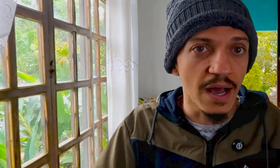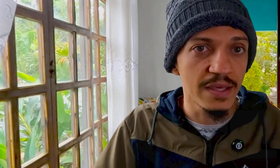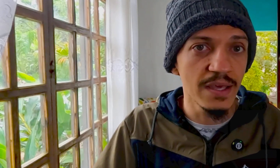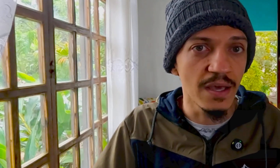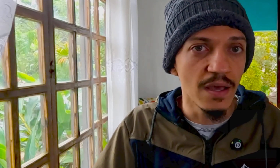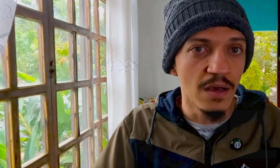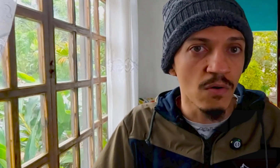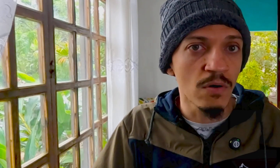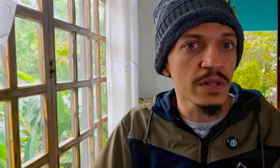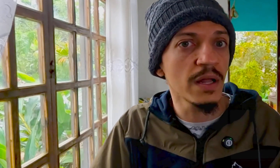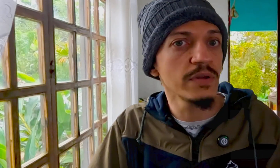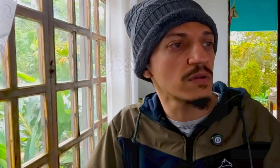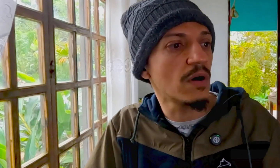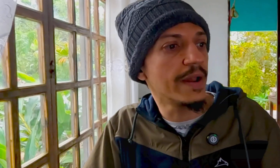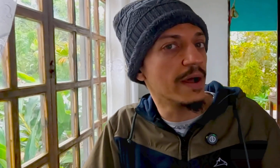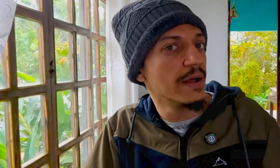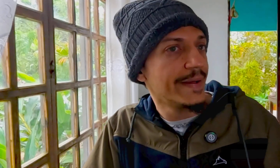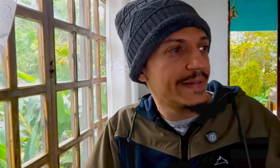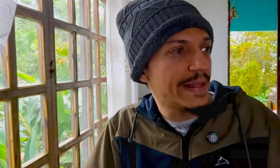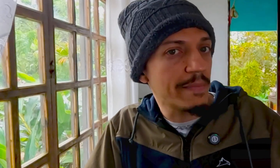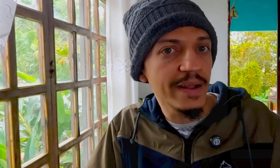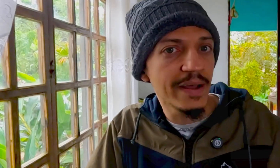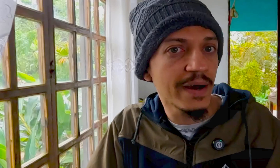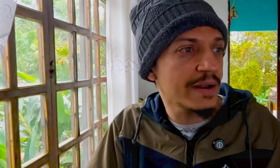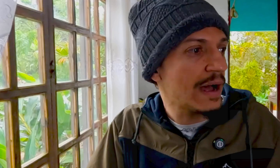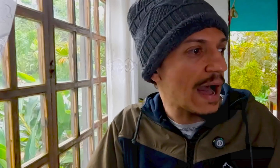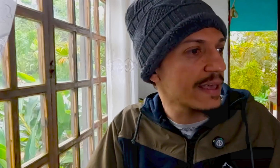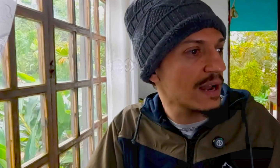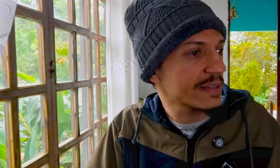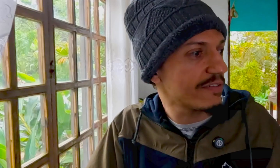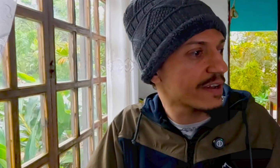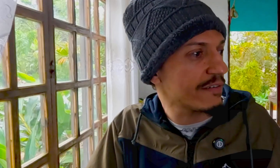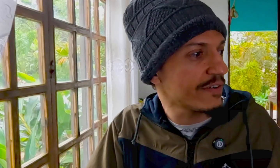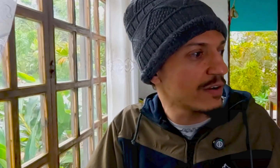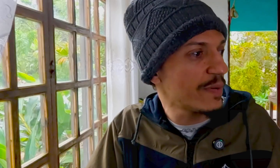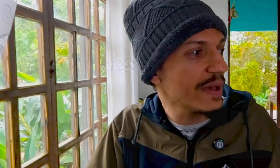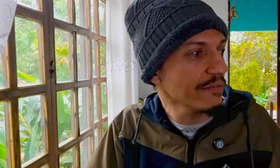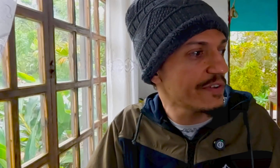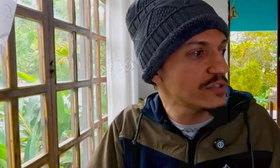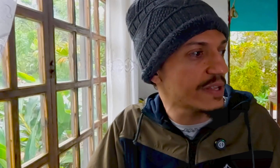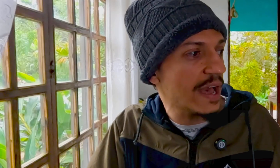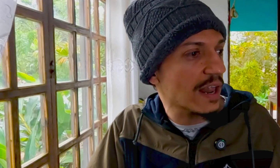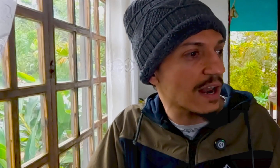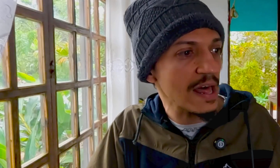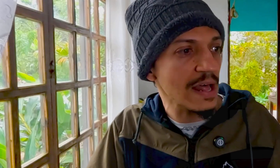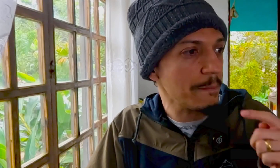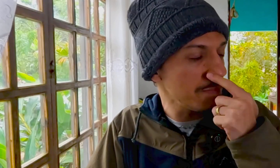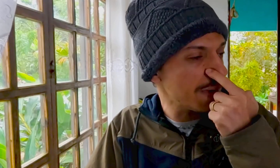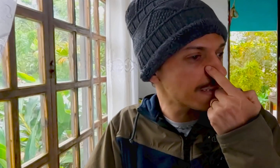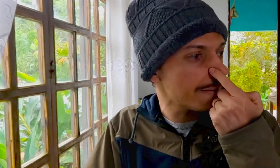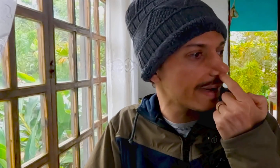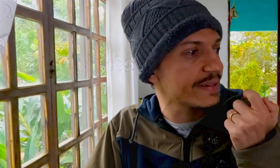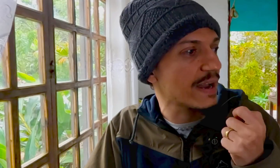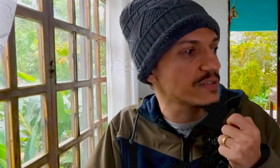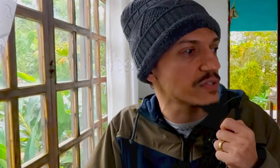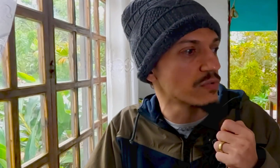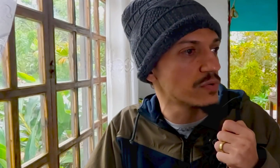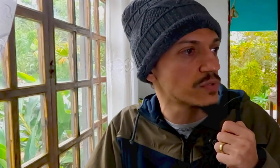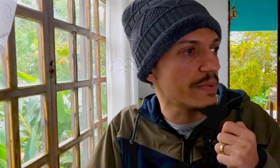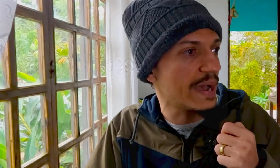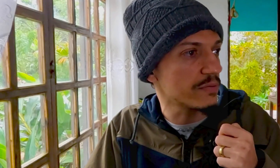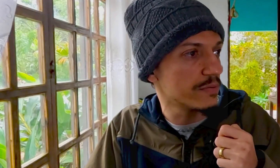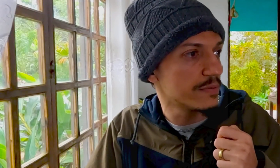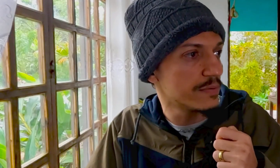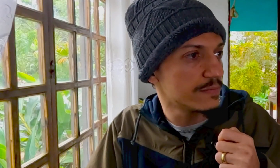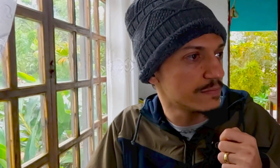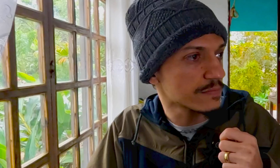você aqui, contando a história da Mariana. Aqui ela estava gravando o primeiro vídeo dela, lá na primeira semana dela de estudos